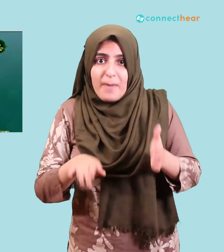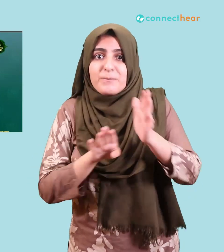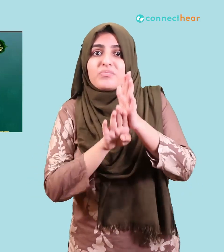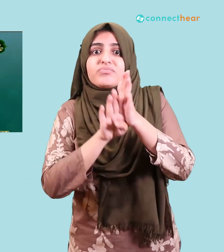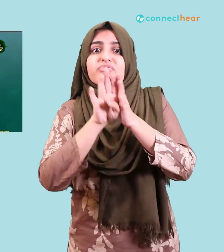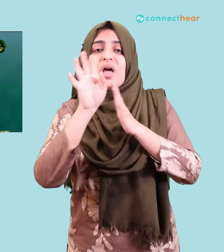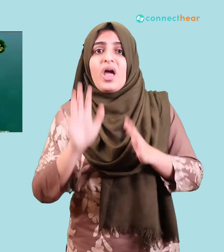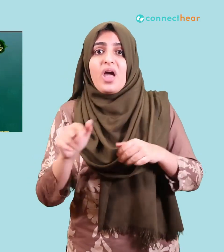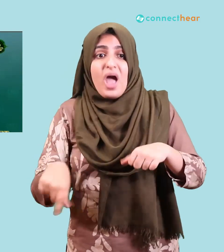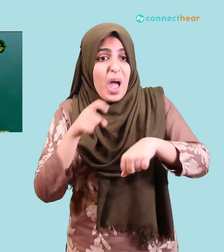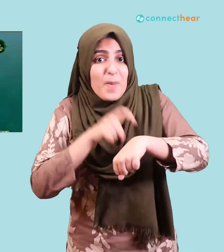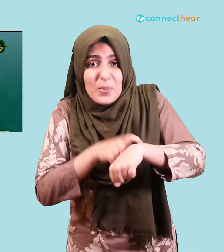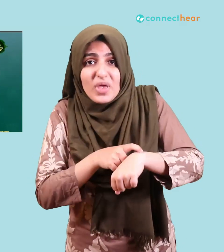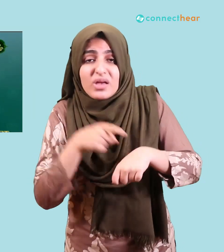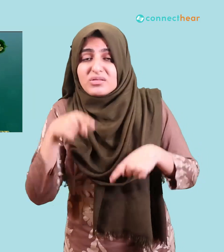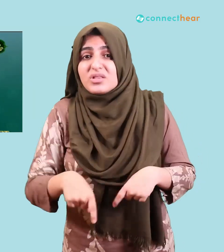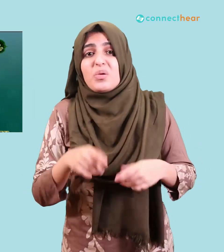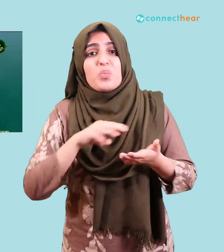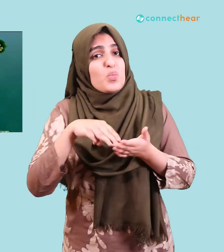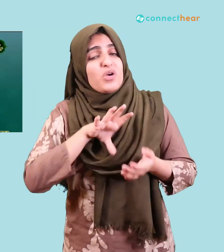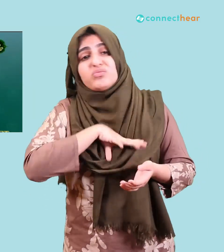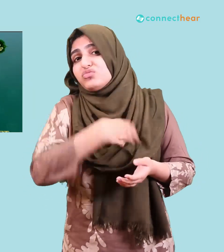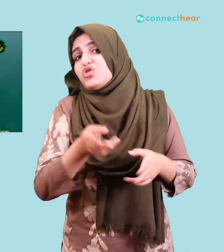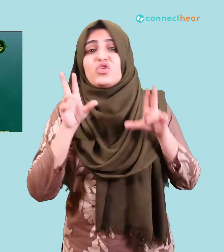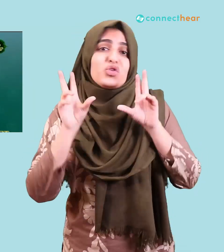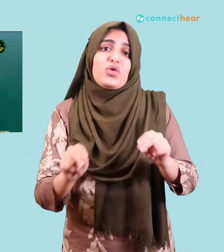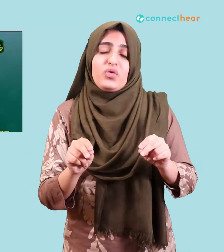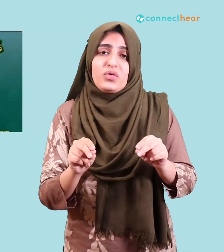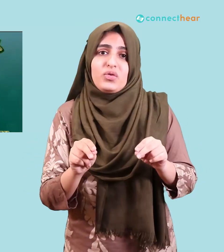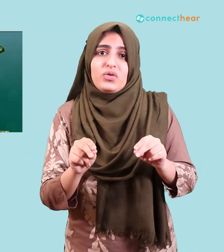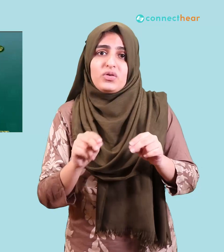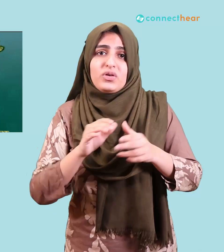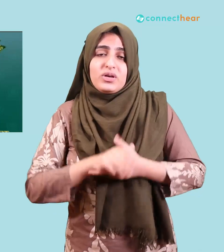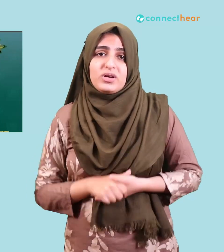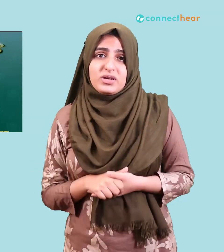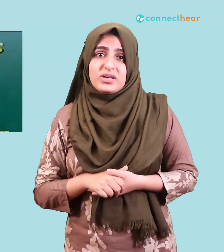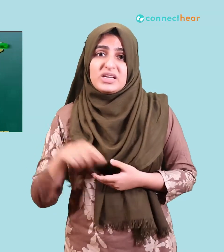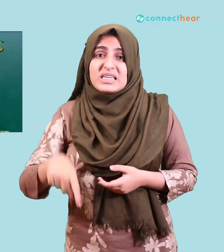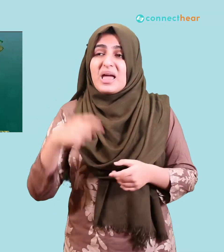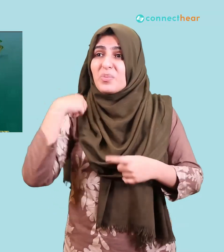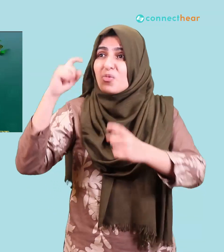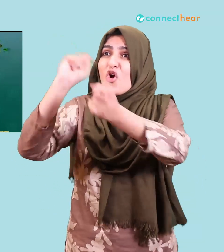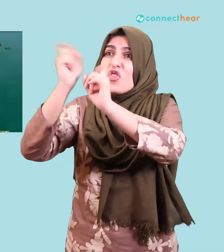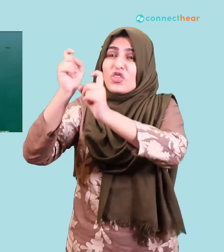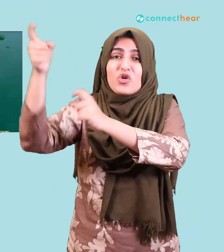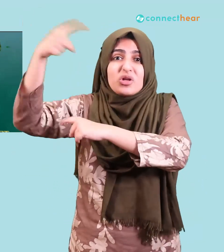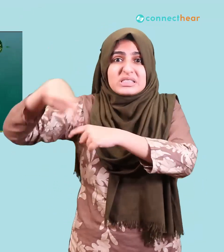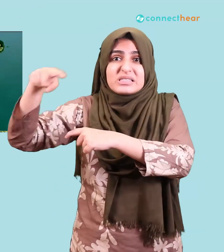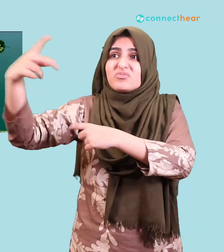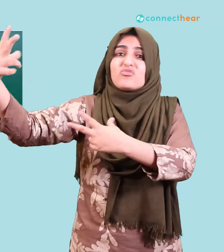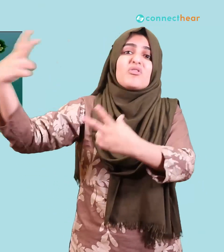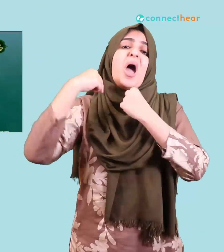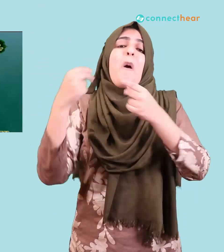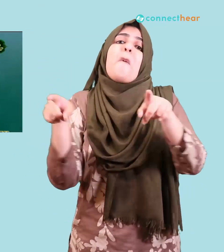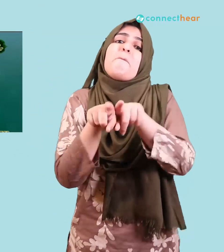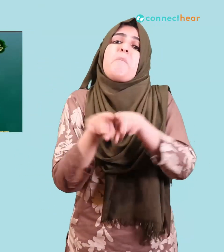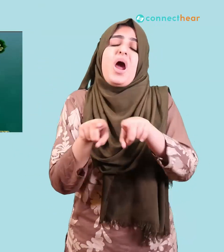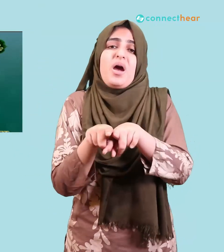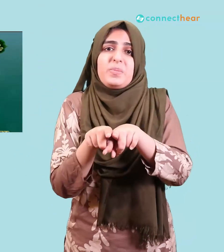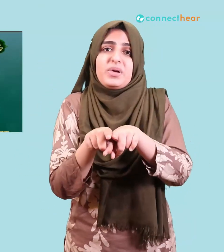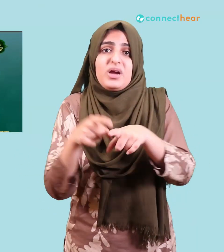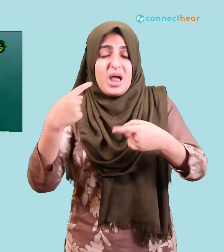ٹائم اپنے ملک کو نقصان پہنچانے کے لیے نہیں ہے، یہ صرف ہمارے ملک کے دشمن ہمیں نقصان پہنچائیں گے۔ ہم